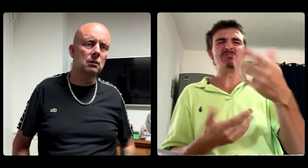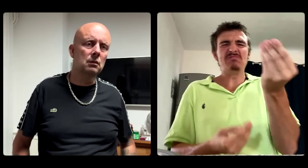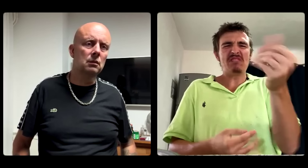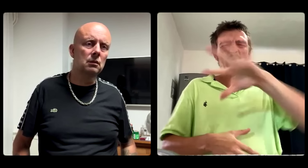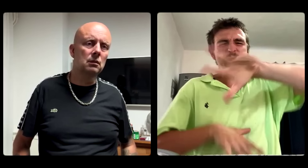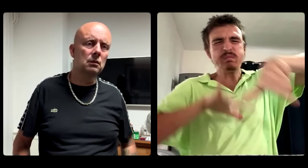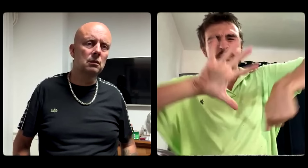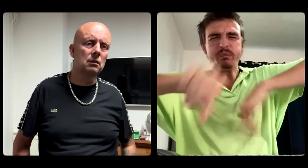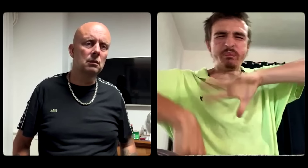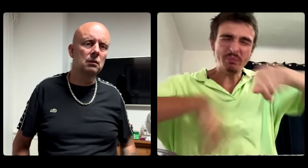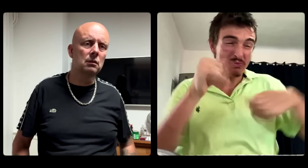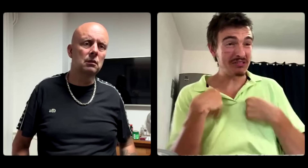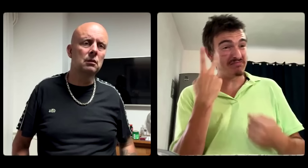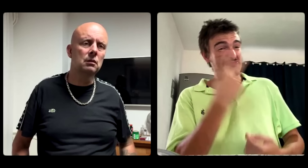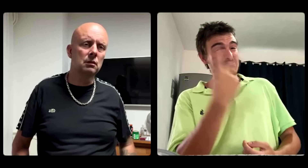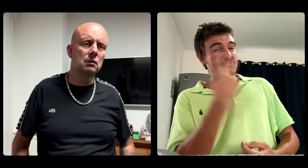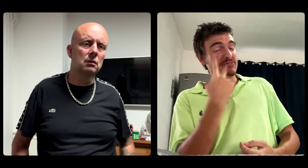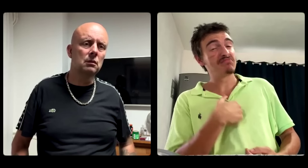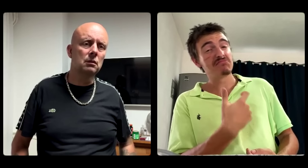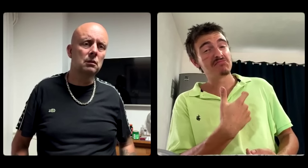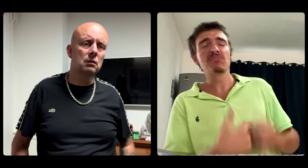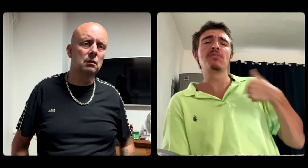Klaar nu.